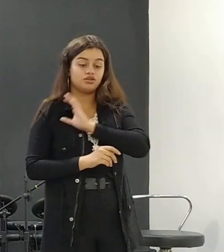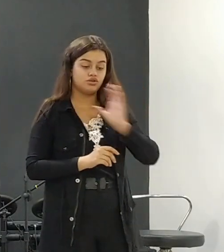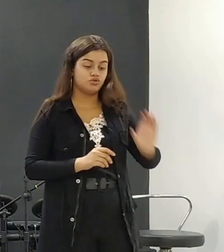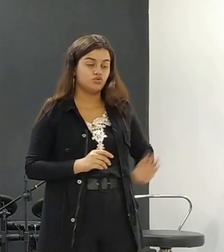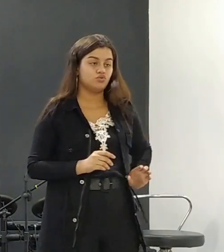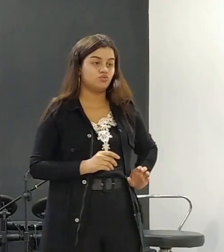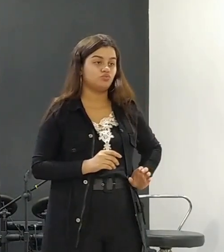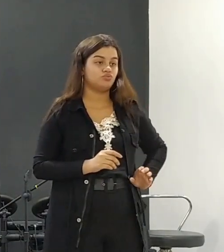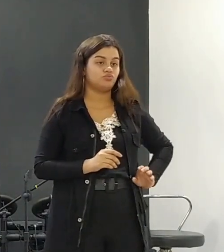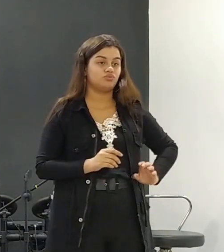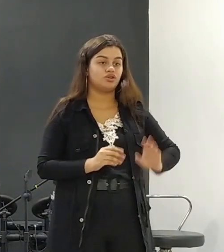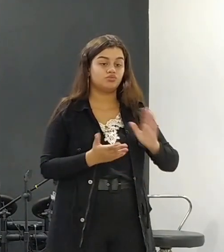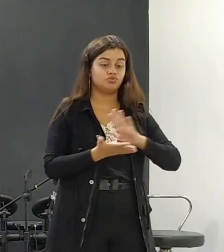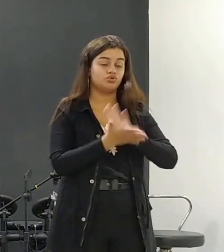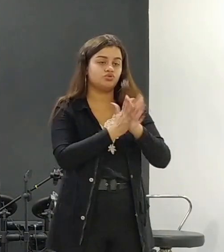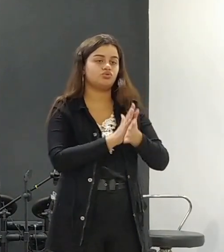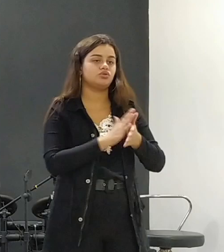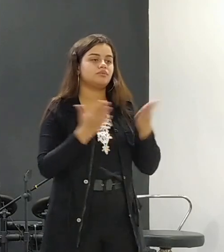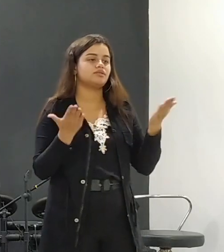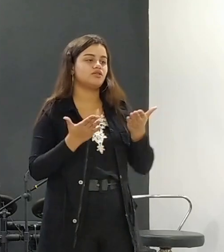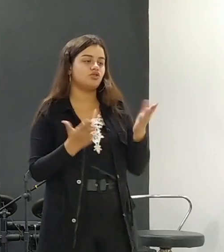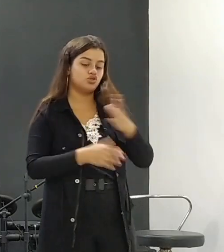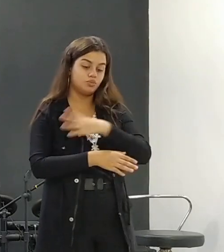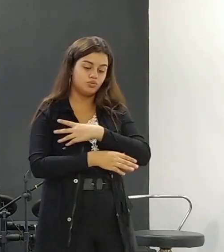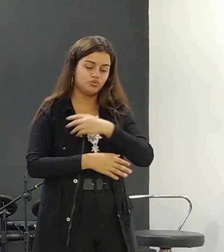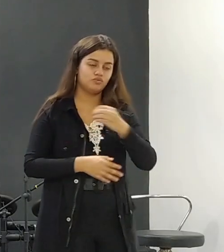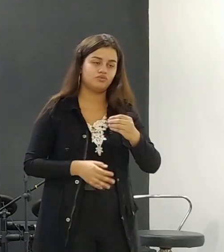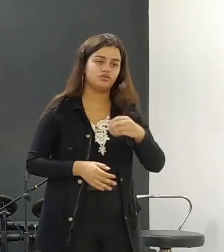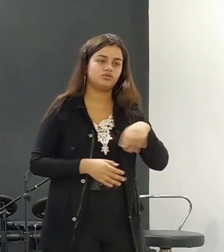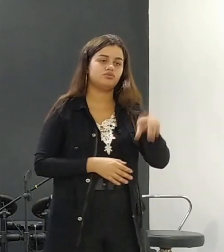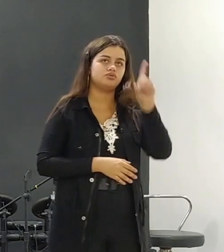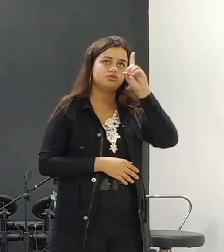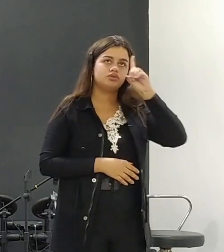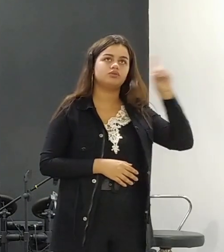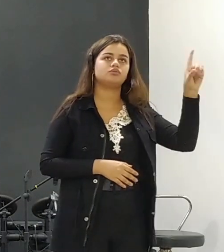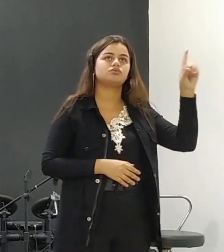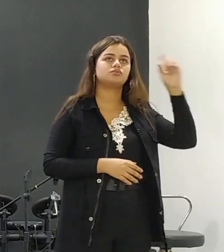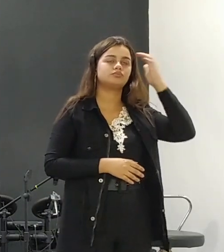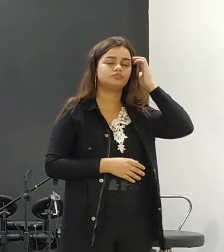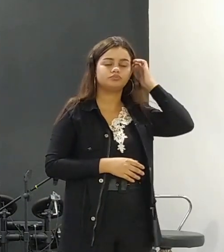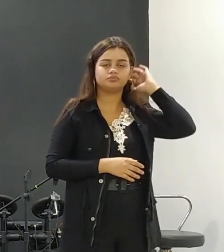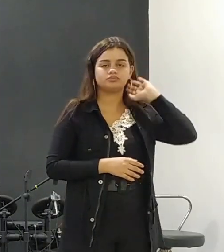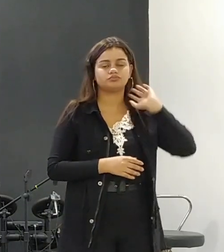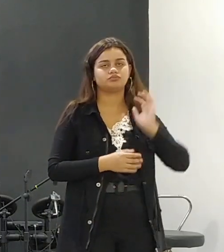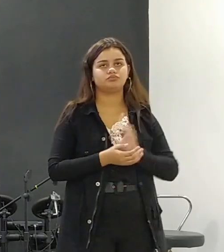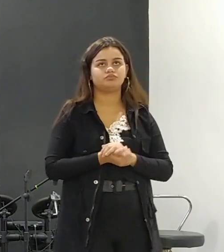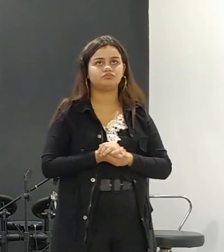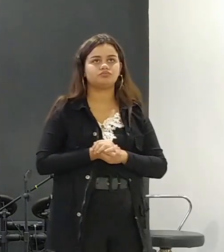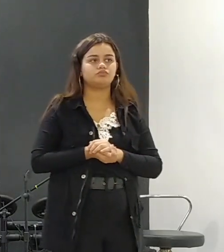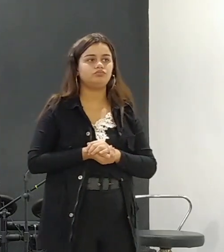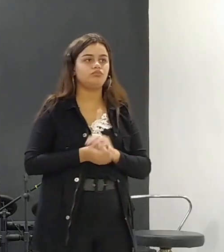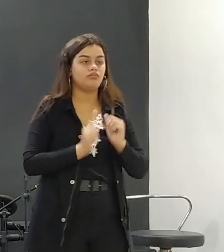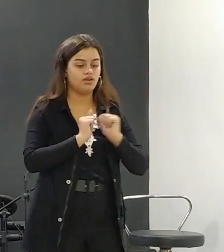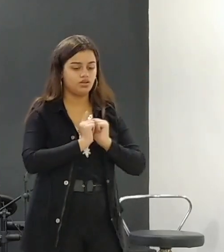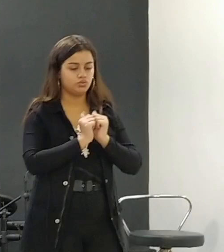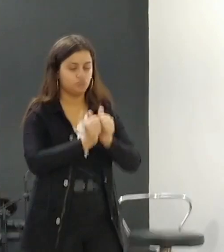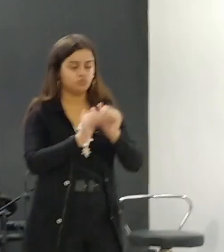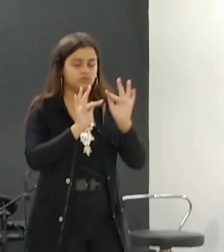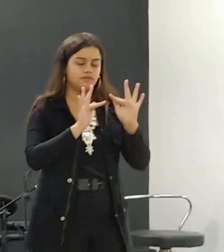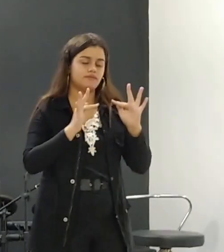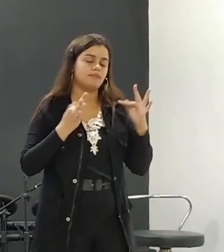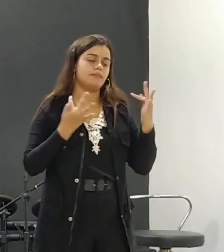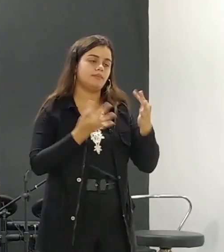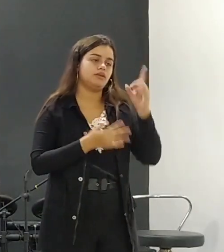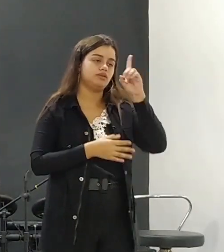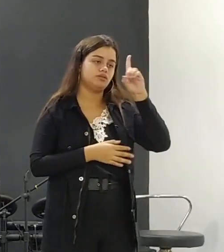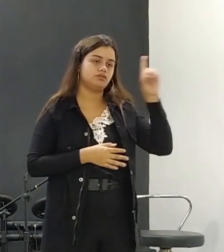em Cristo somos feitos filhos e filhas de Deus. Aleluia. A fazer parte dessa grande família de